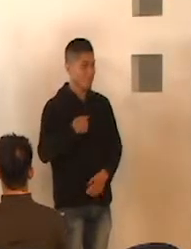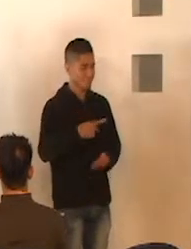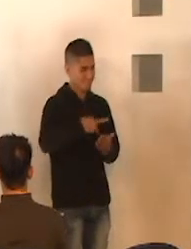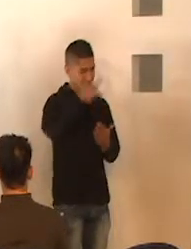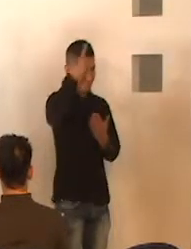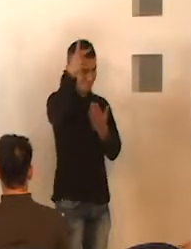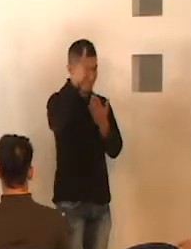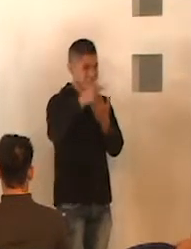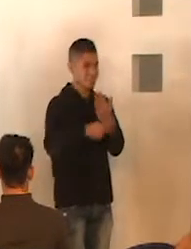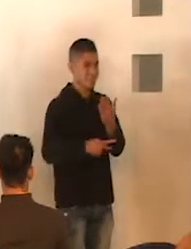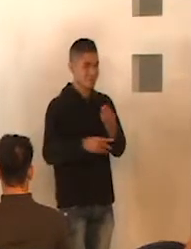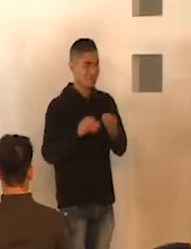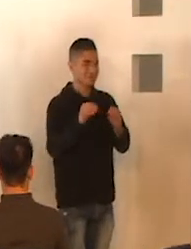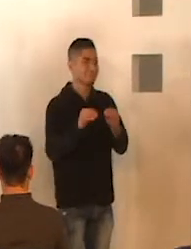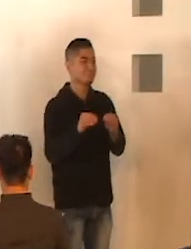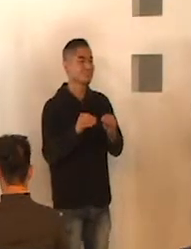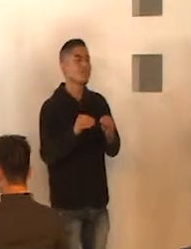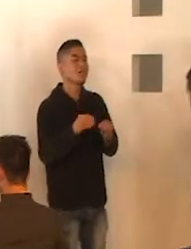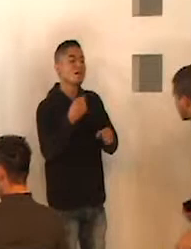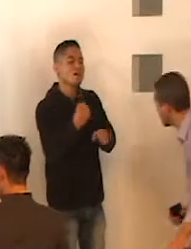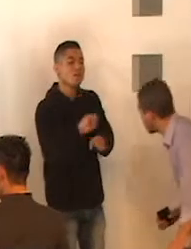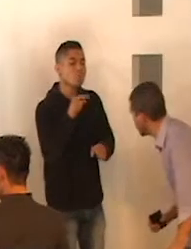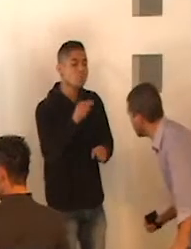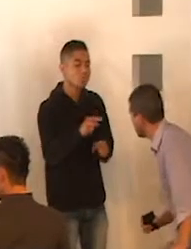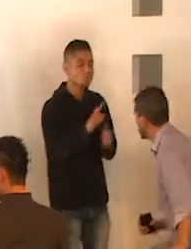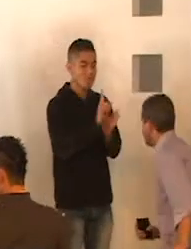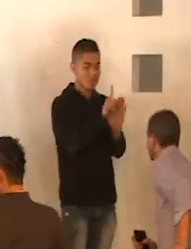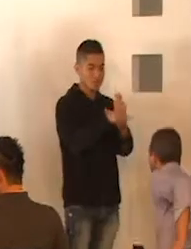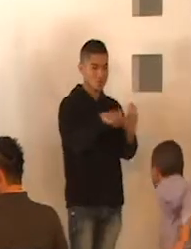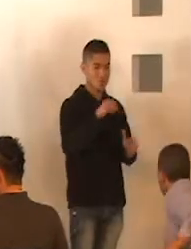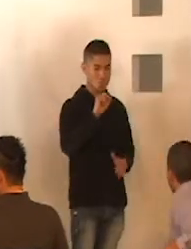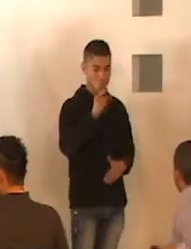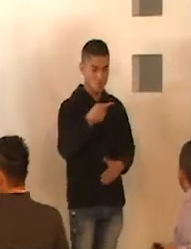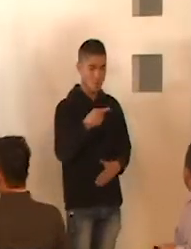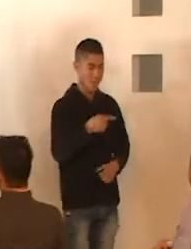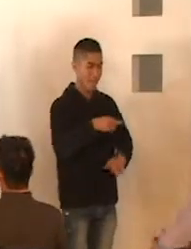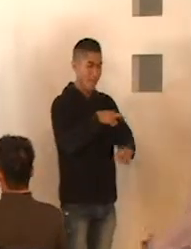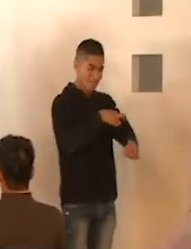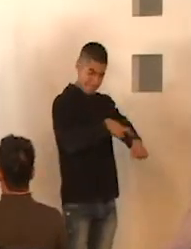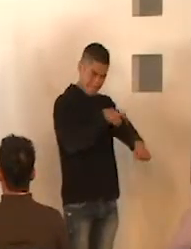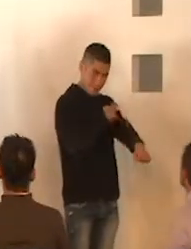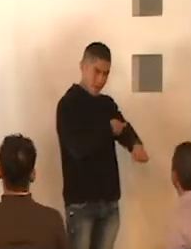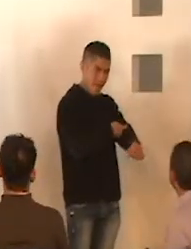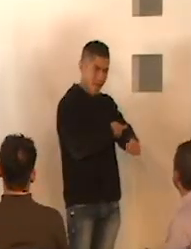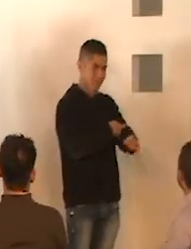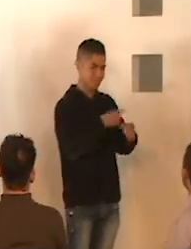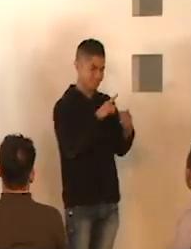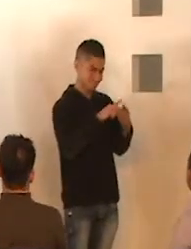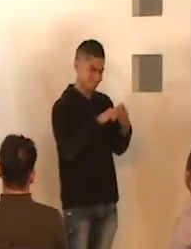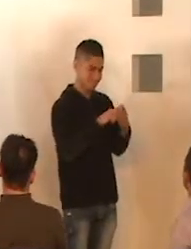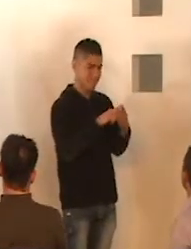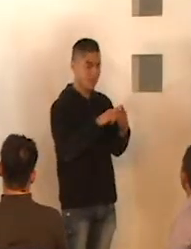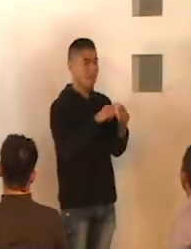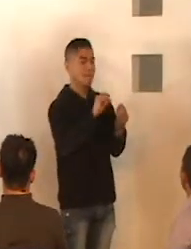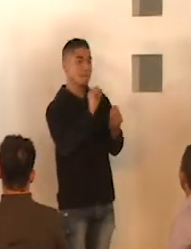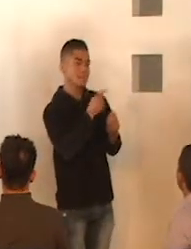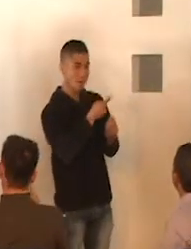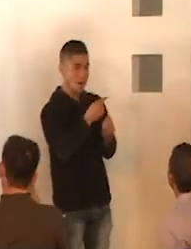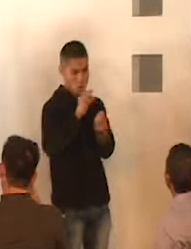los profesores de preescolar primero y segundo. Hubo al principio una gran resistencia, porque